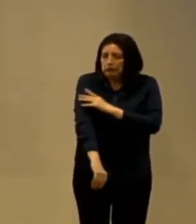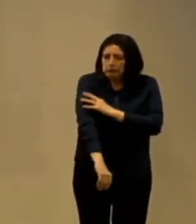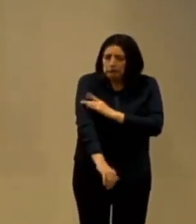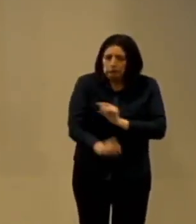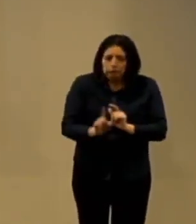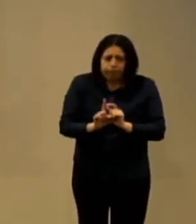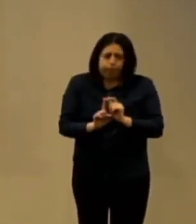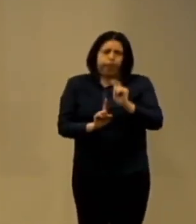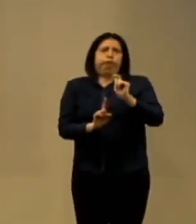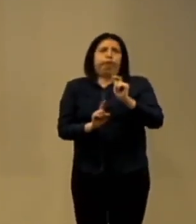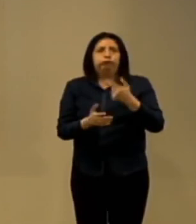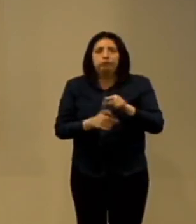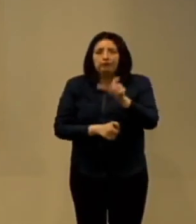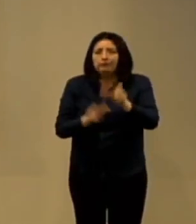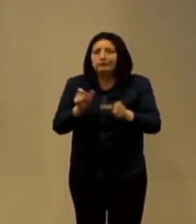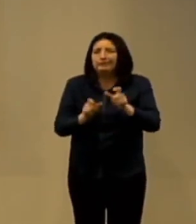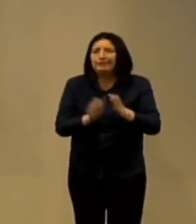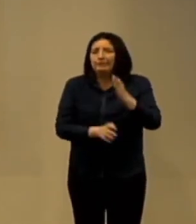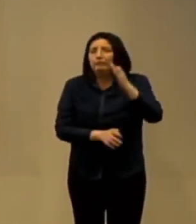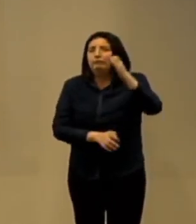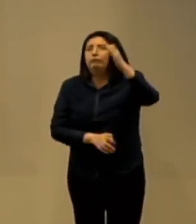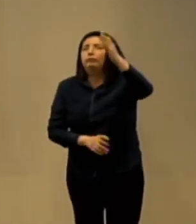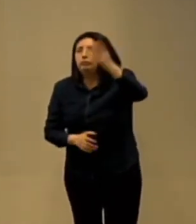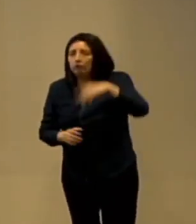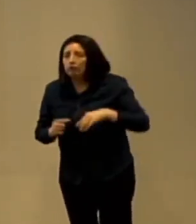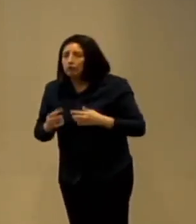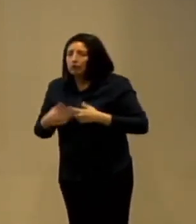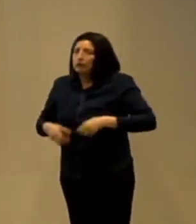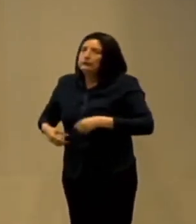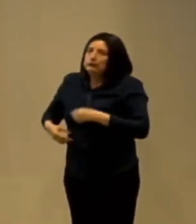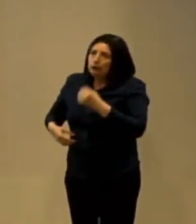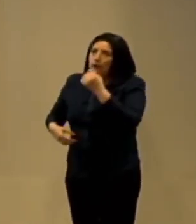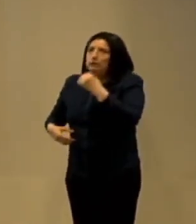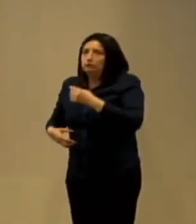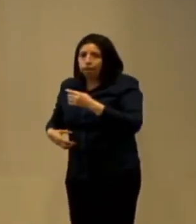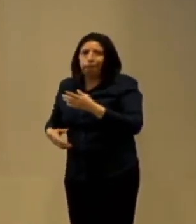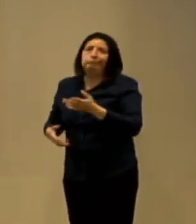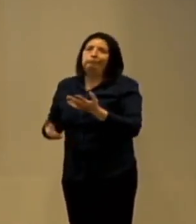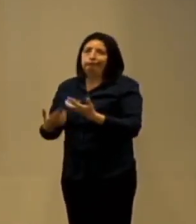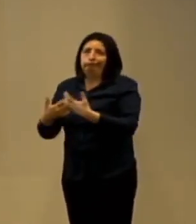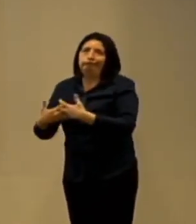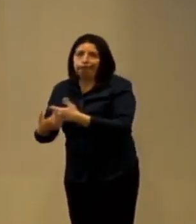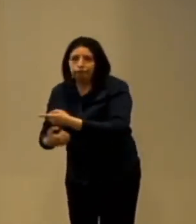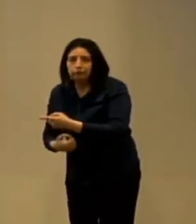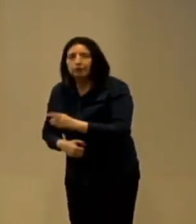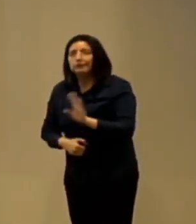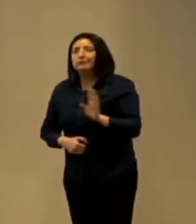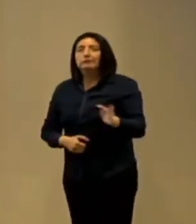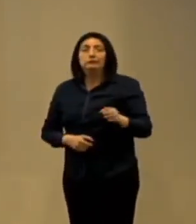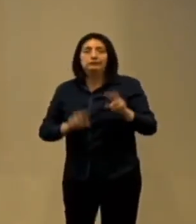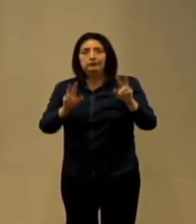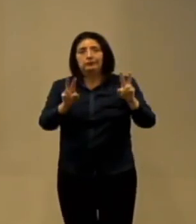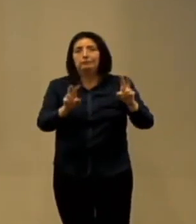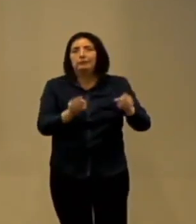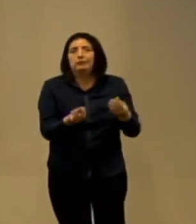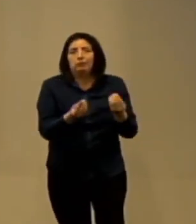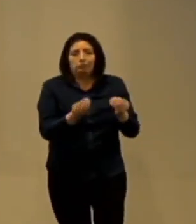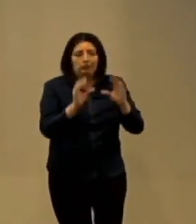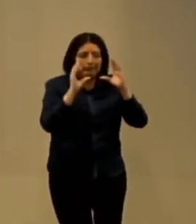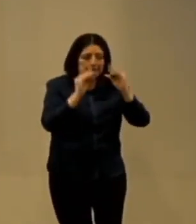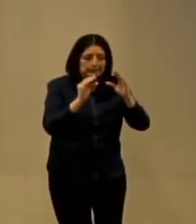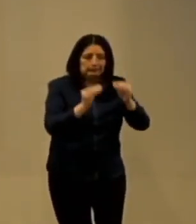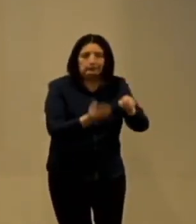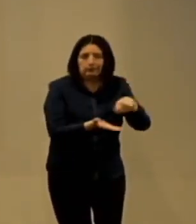futuros que van a ir a la hemodiálisis. Son los futuros dependientes de aparatos. Y es un tema alimentario. Es un tema de